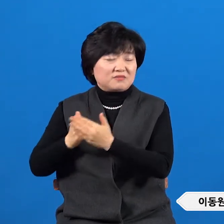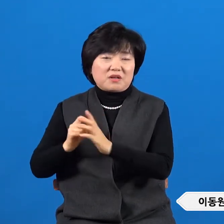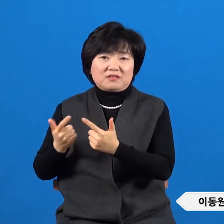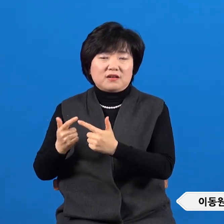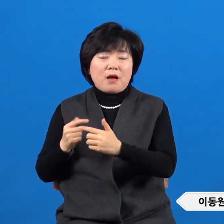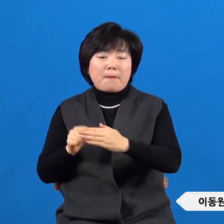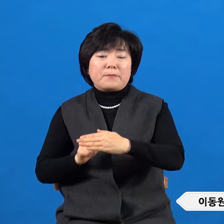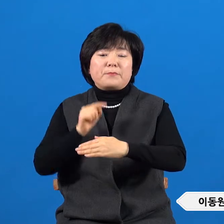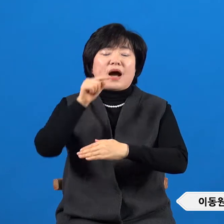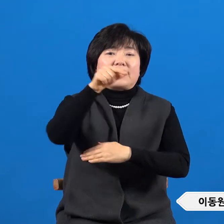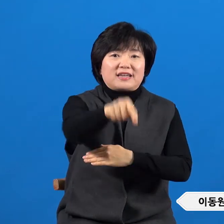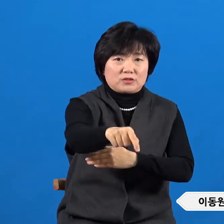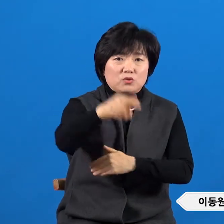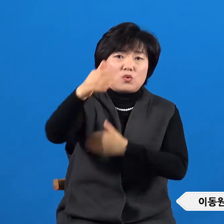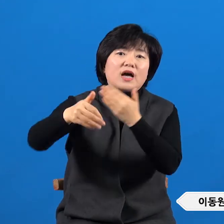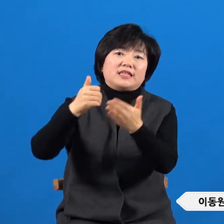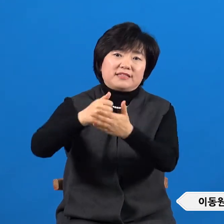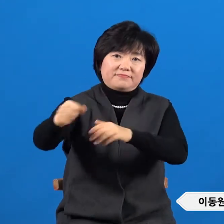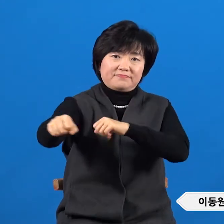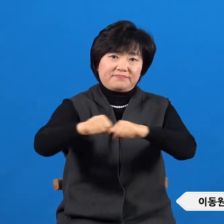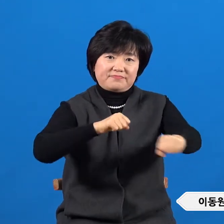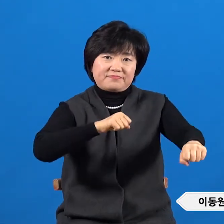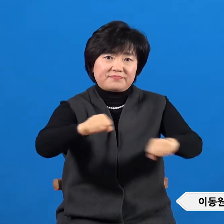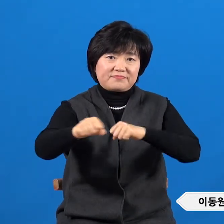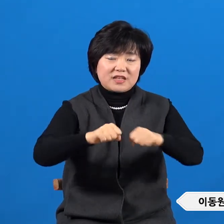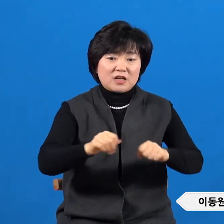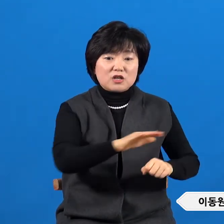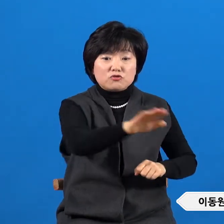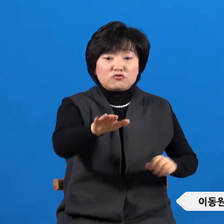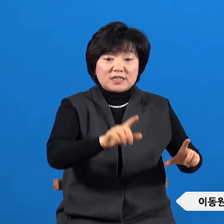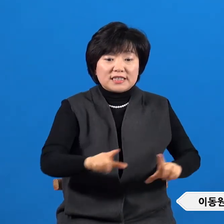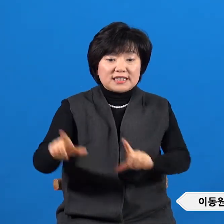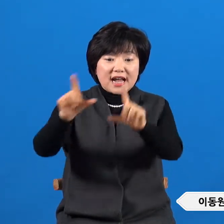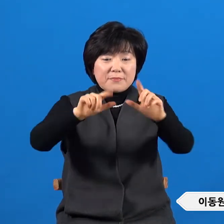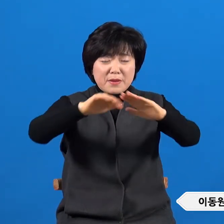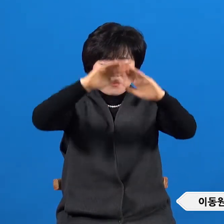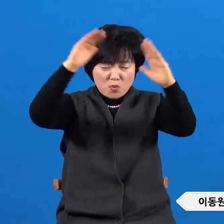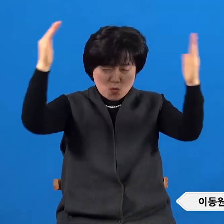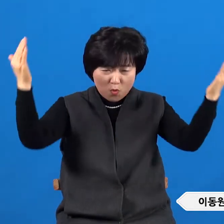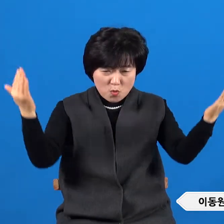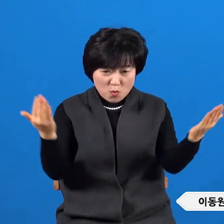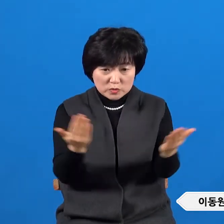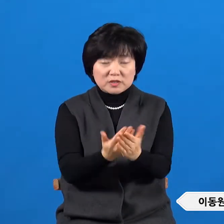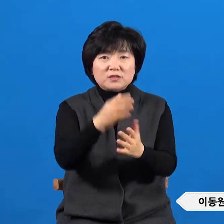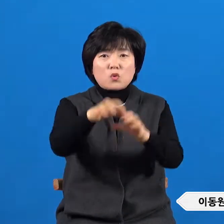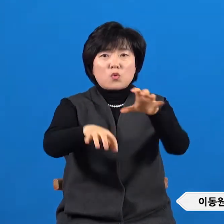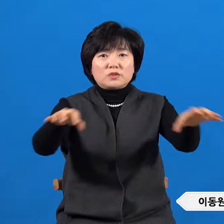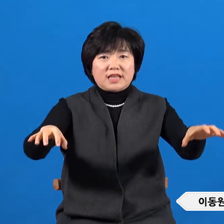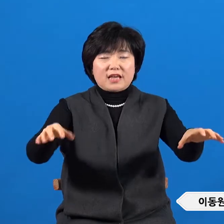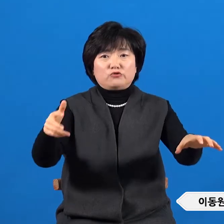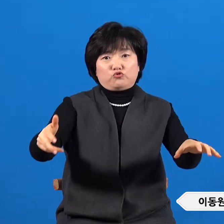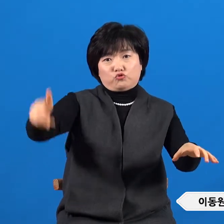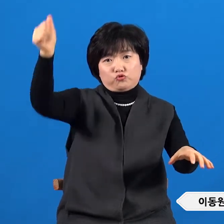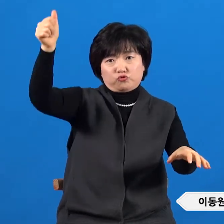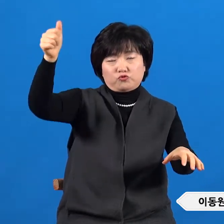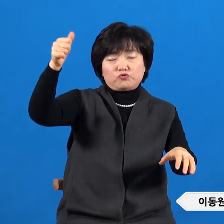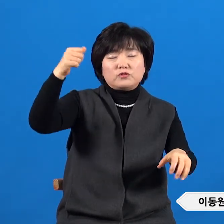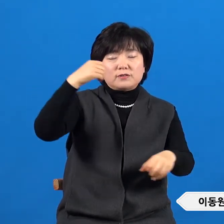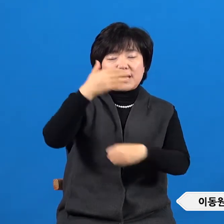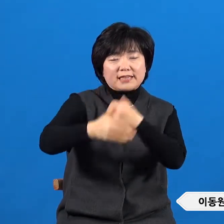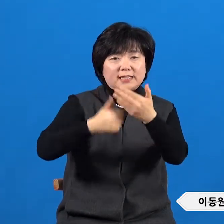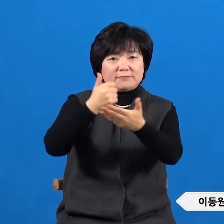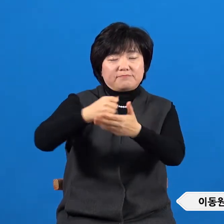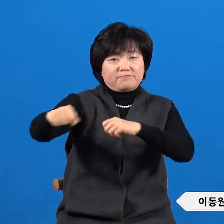안에서만 하나님이 아니십니다. 그는 교회 밖에서도 여전히 하나님이시고 우리들의 모든 삶의 영역